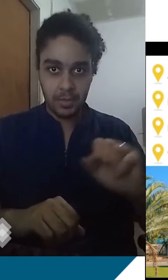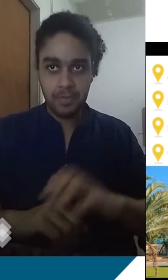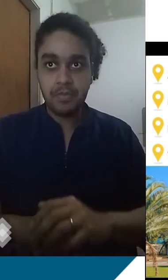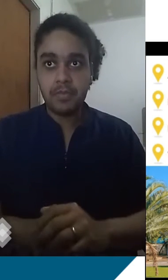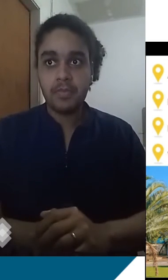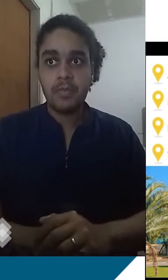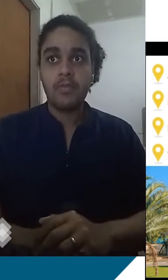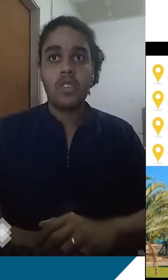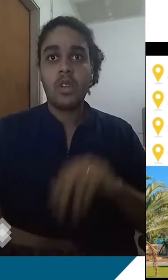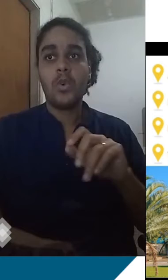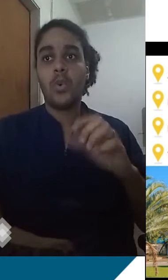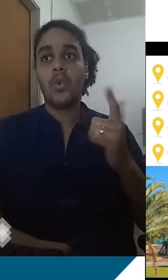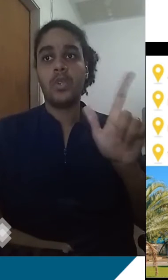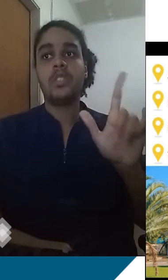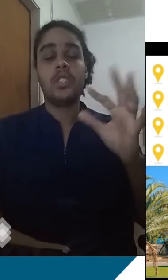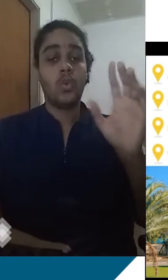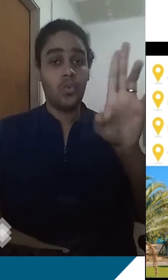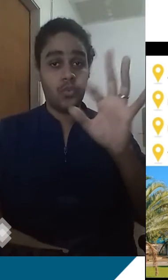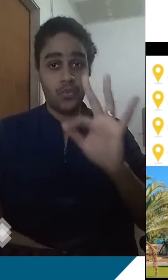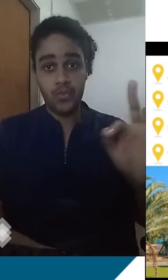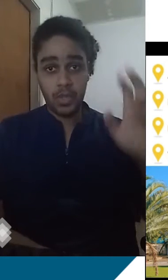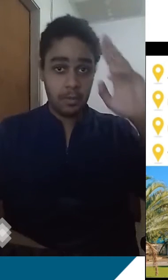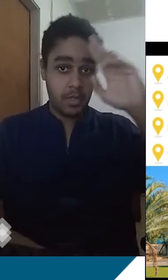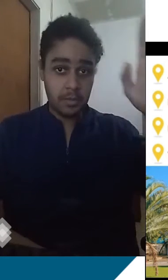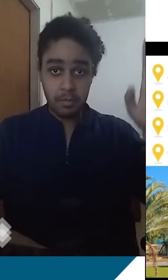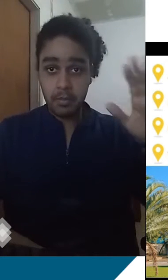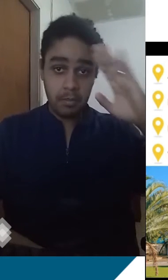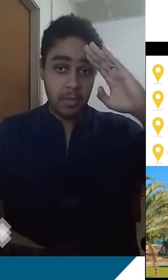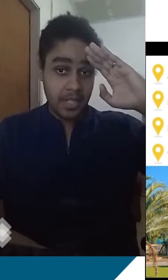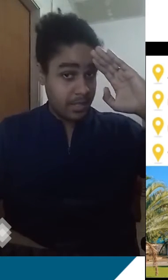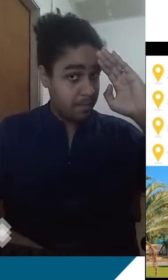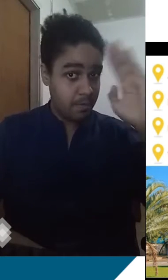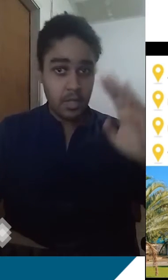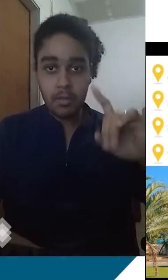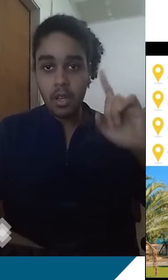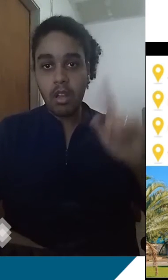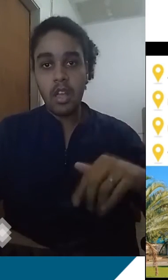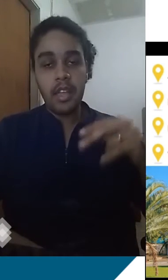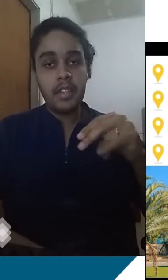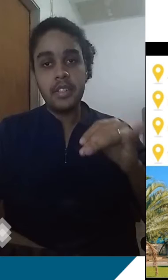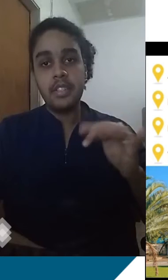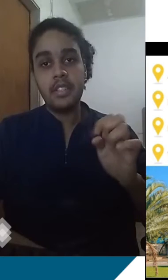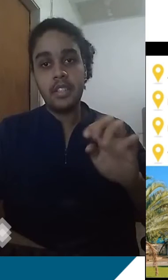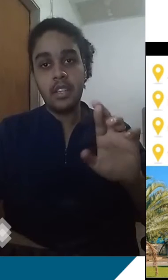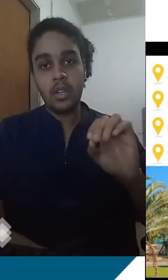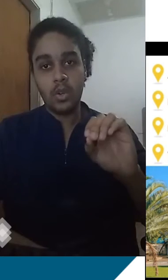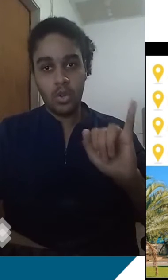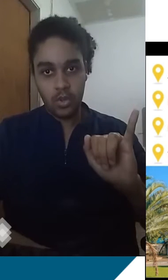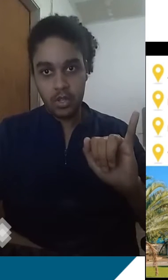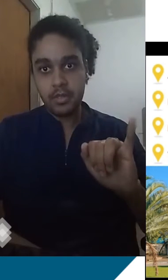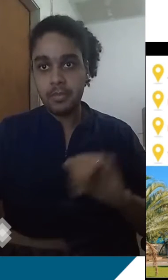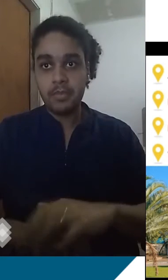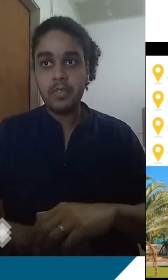Federal Fluminense, que dá para ver aí que o campus principal é Niterói. Contudo, vocês podem olhar aí todos esses locais que estão marcados,